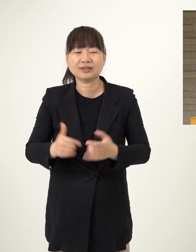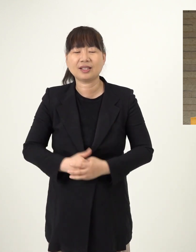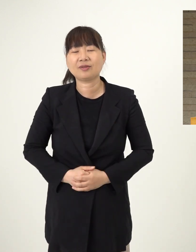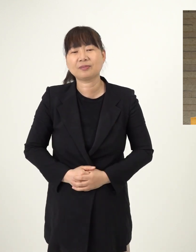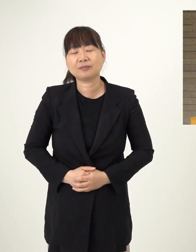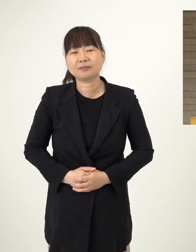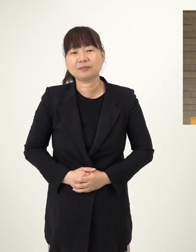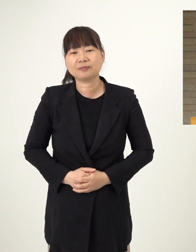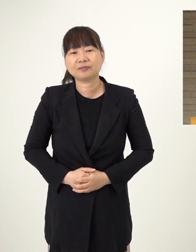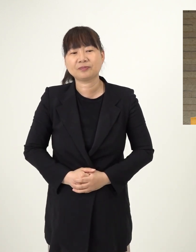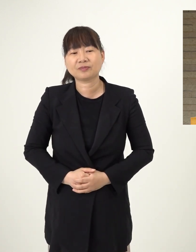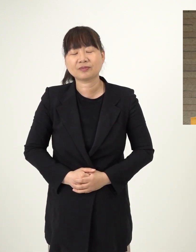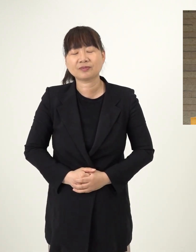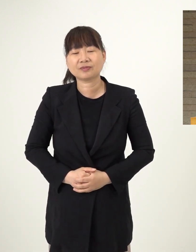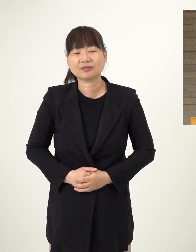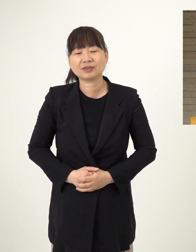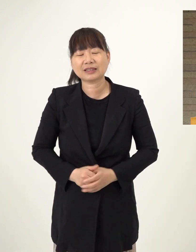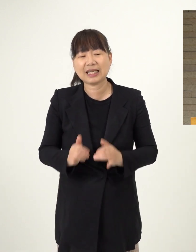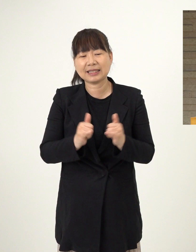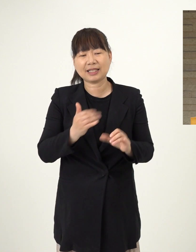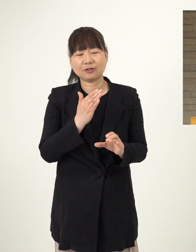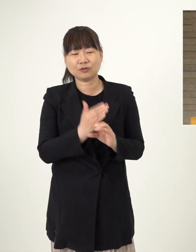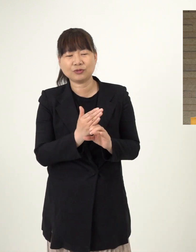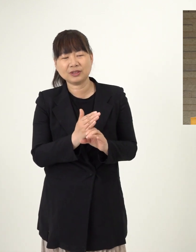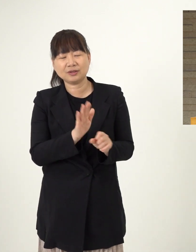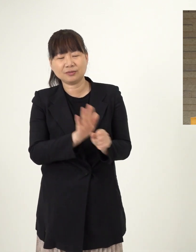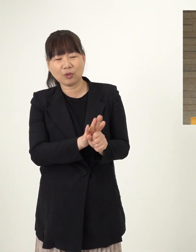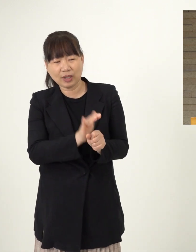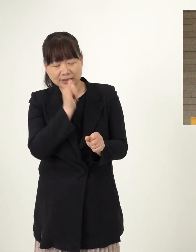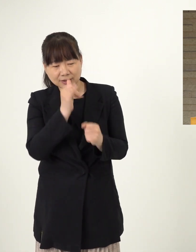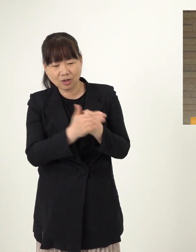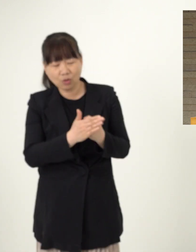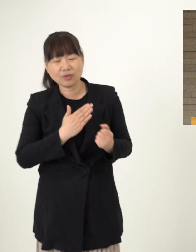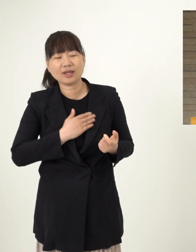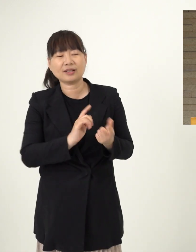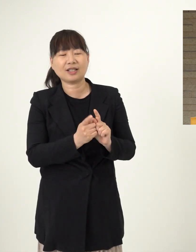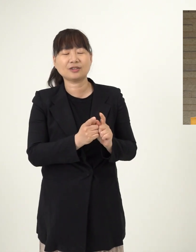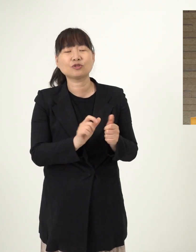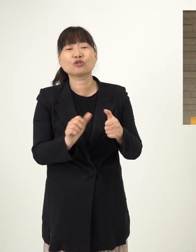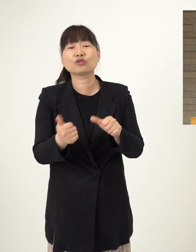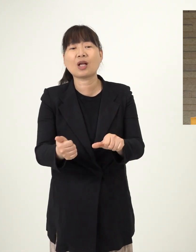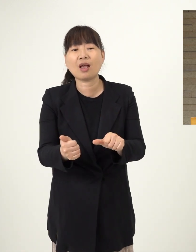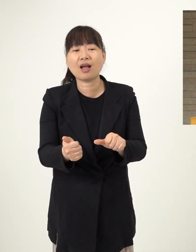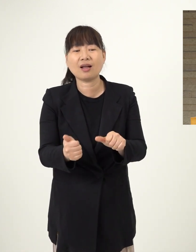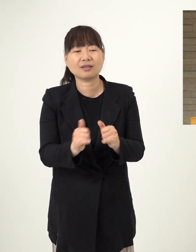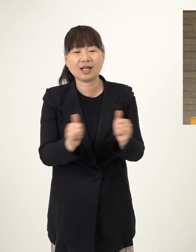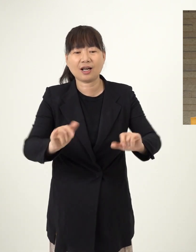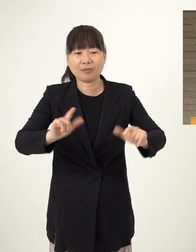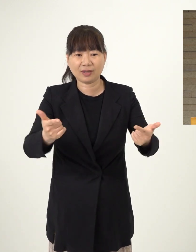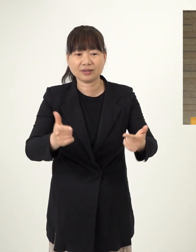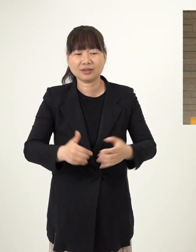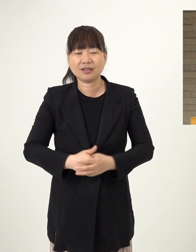휴머니즘 차원에서 내가 대신 죽을게 하고 죽은 분이 아니에요.